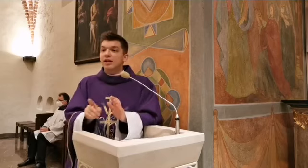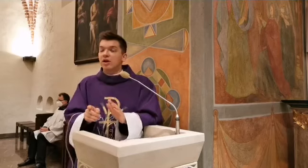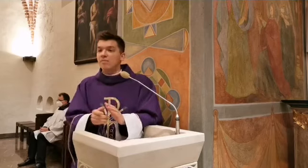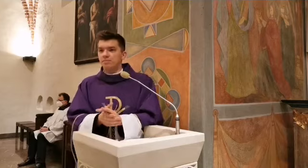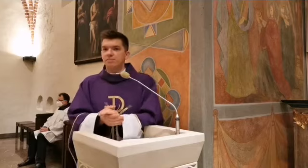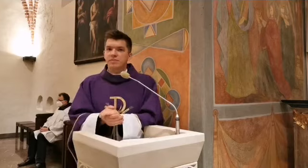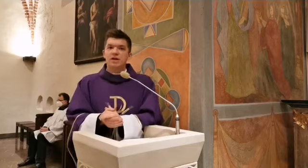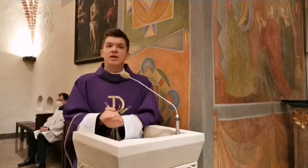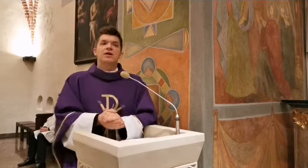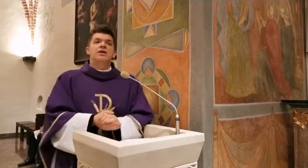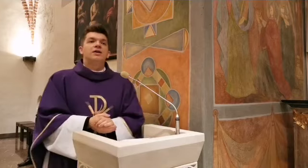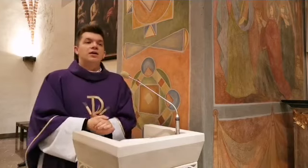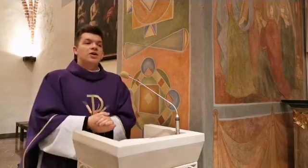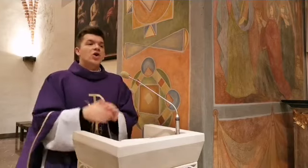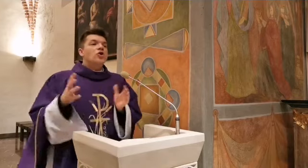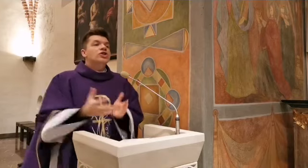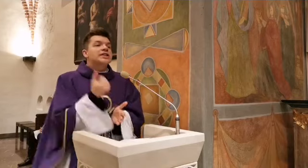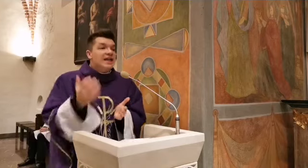Dlatego